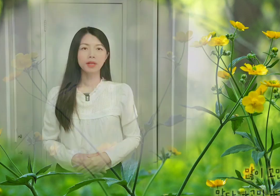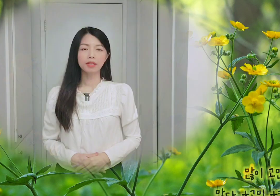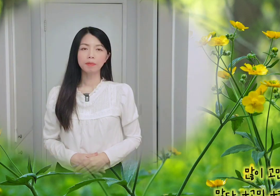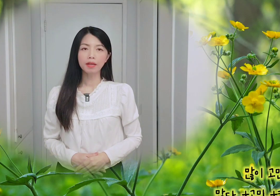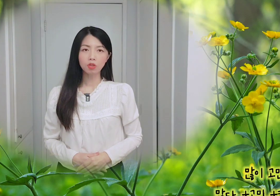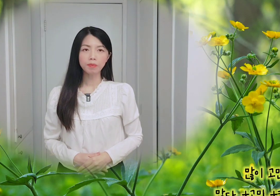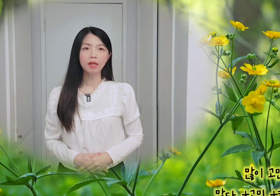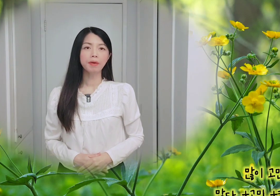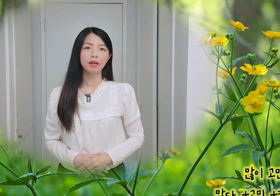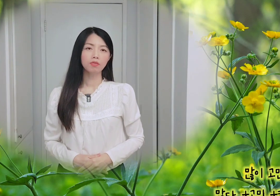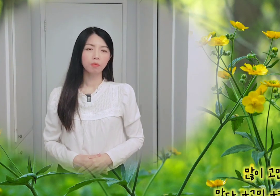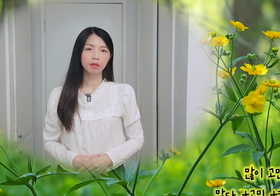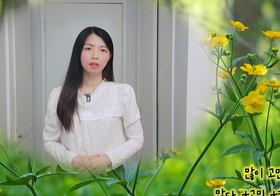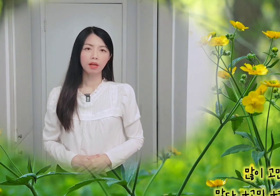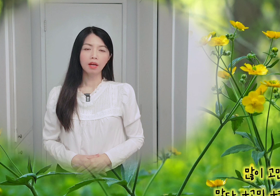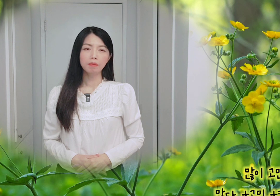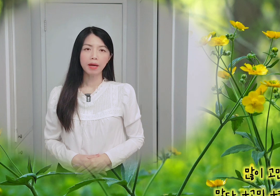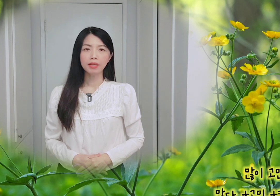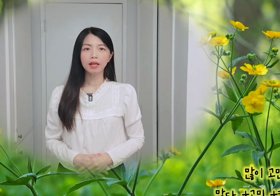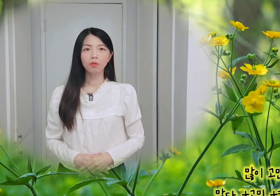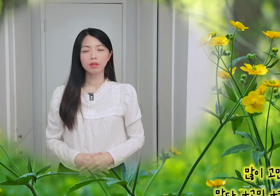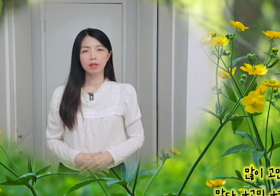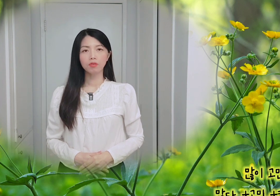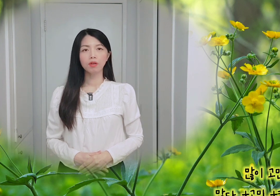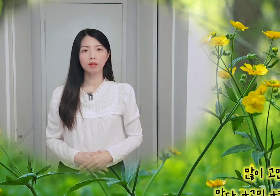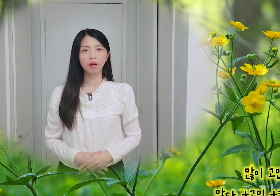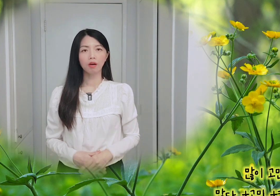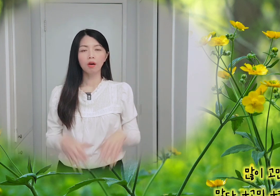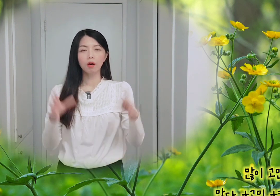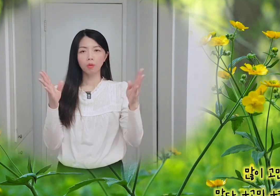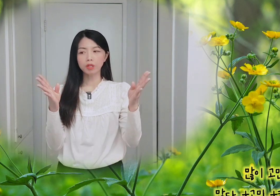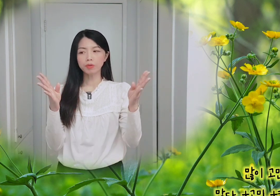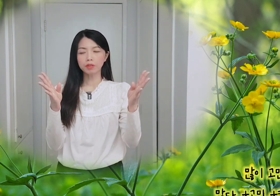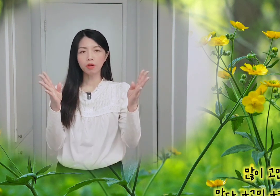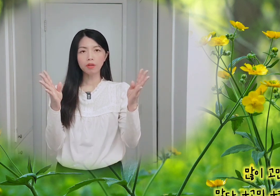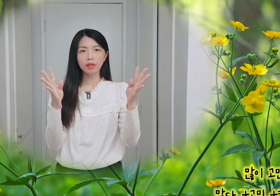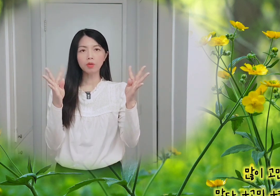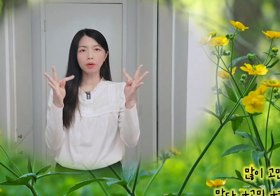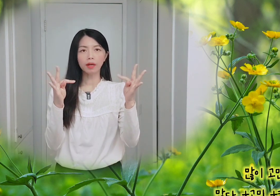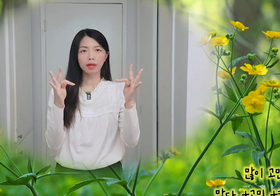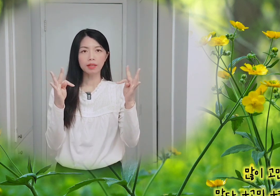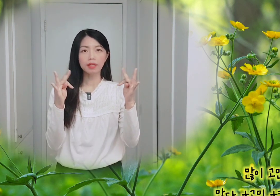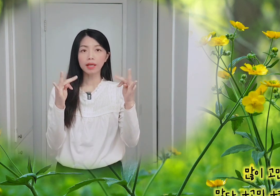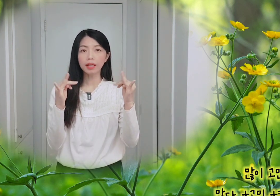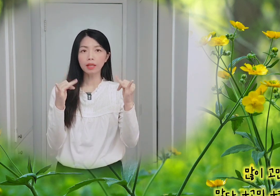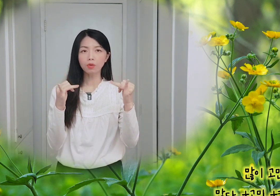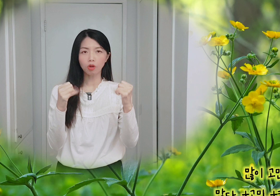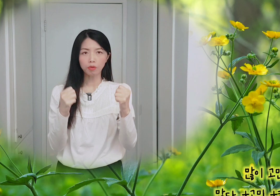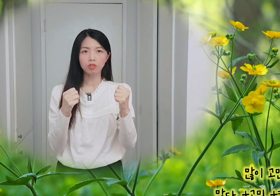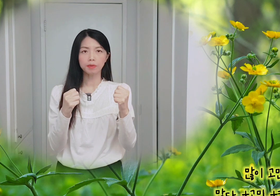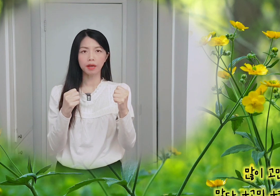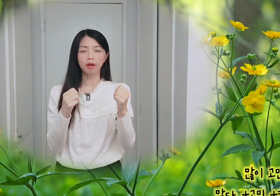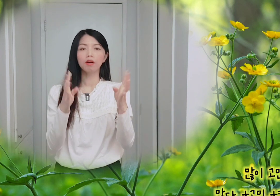많이 고민했지만 쉽게 말할 수 없는 많이라고 하는 뜻의 수어는요. 엄지부터 새끼손가락까지